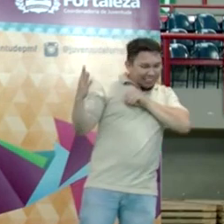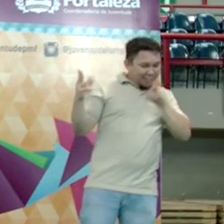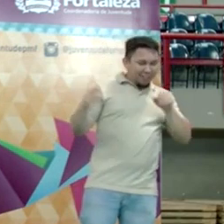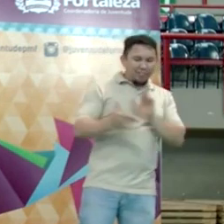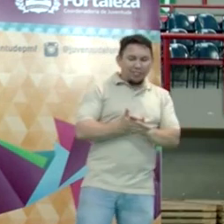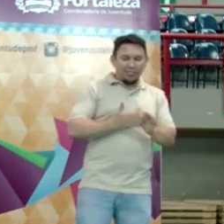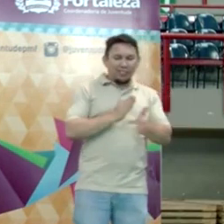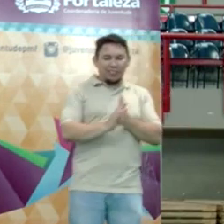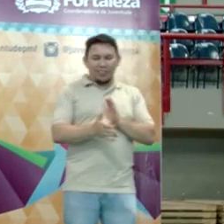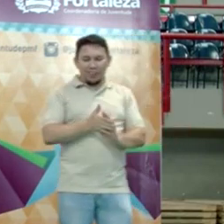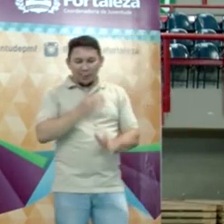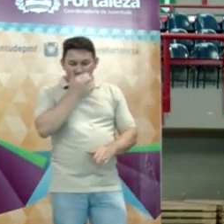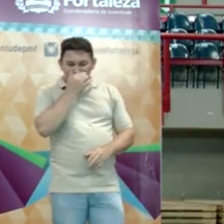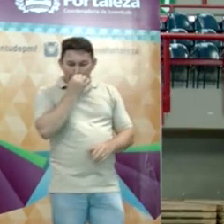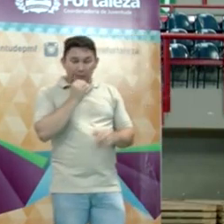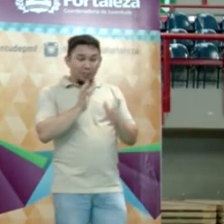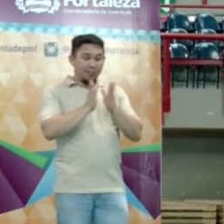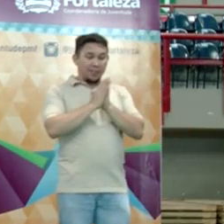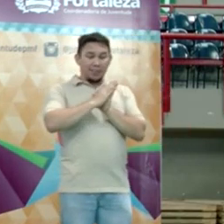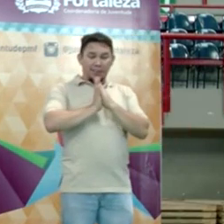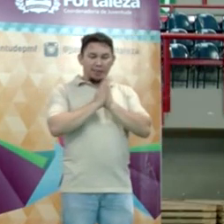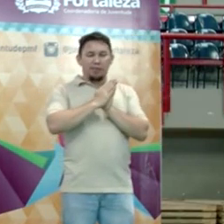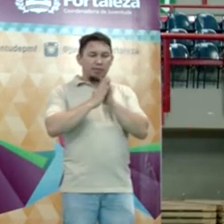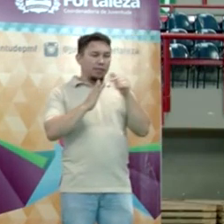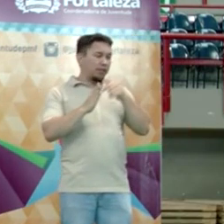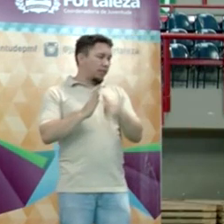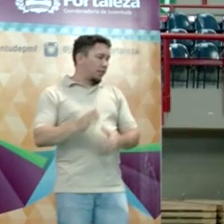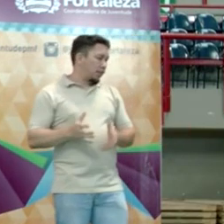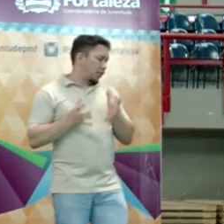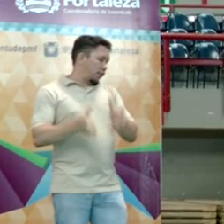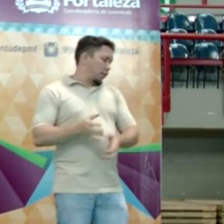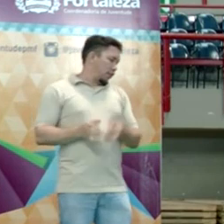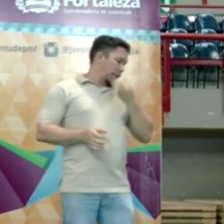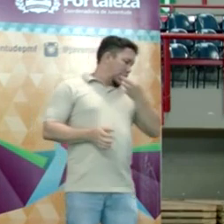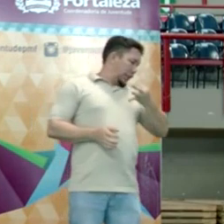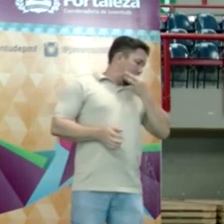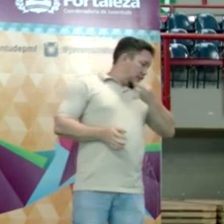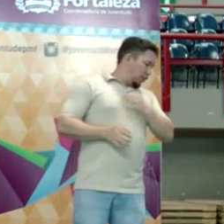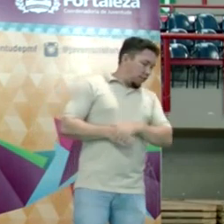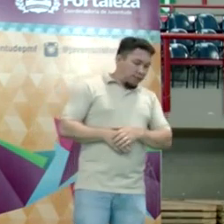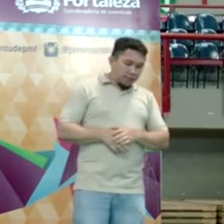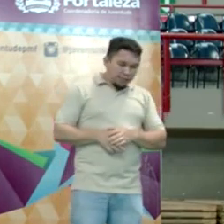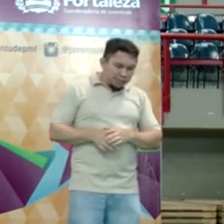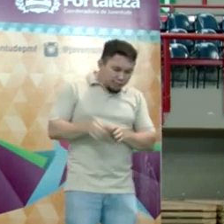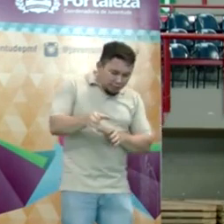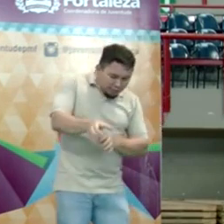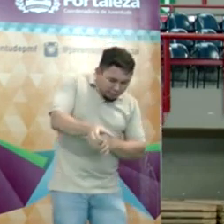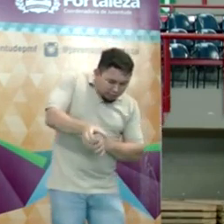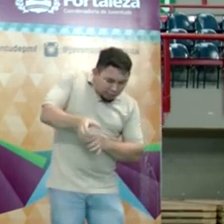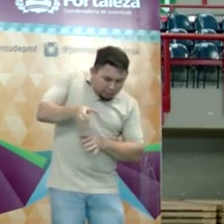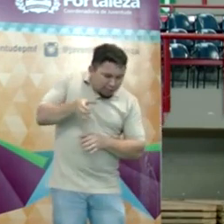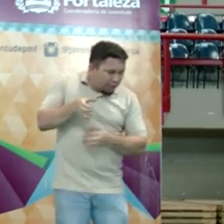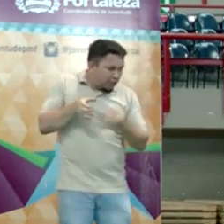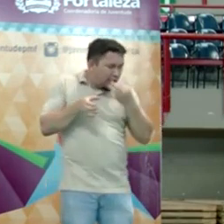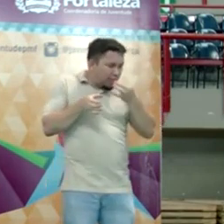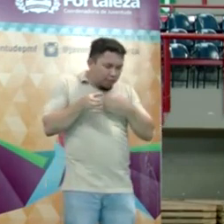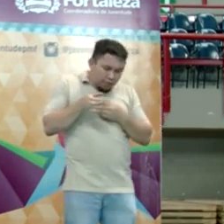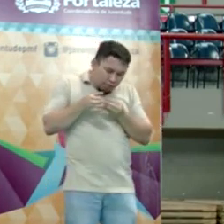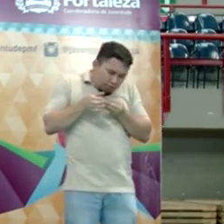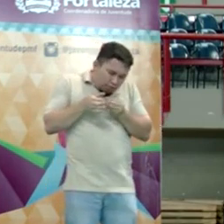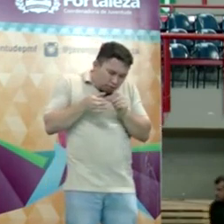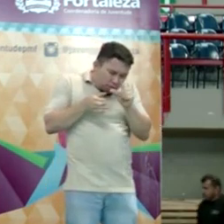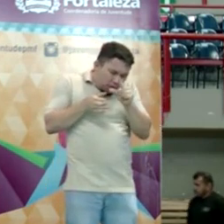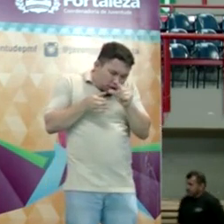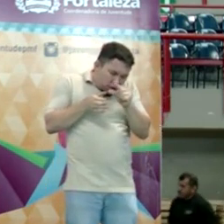cheguei, peguei aqueles bonequinhos aborrecidos, né? Que eu tirei o apito, diminuí